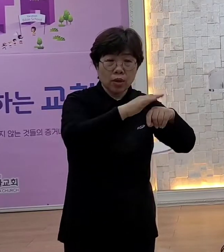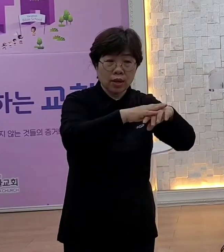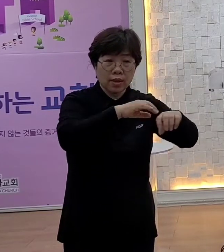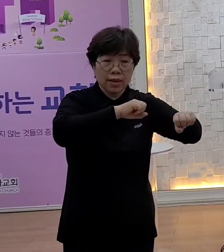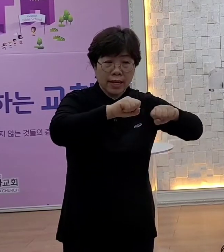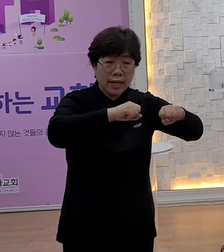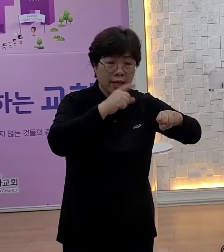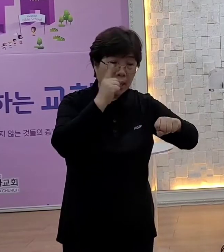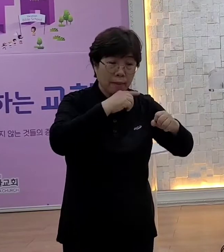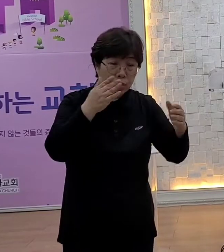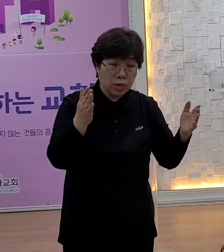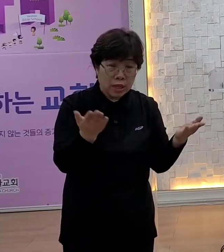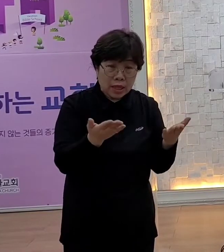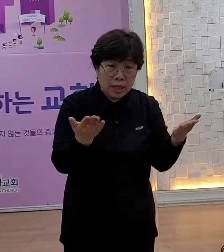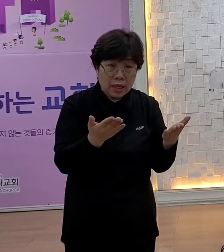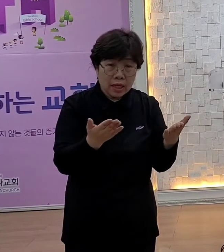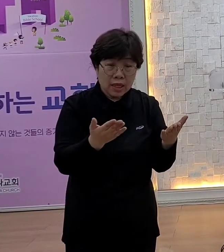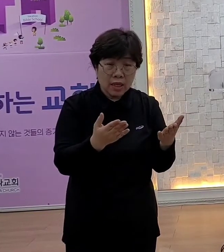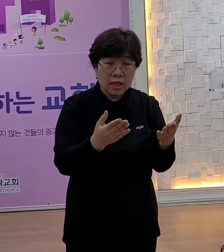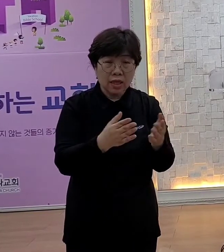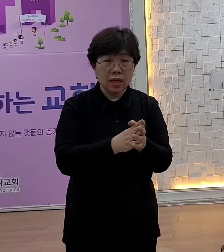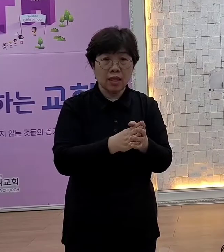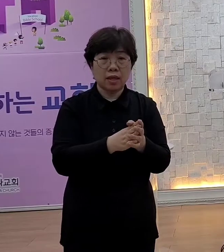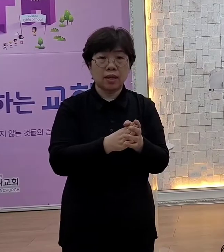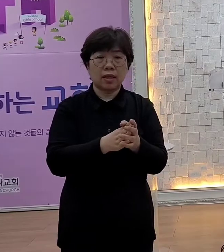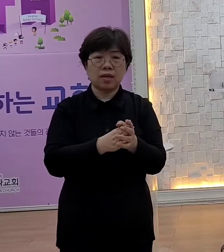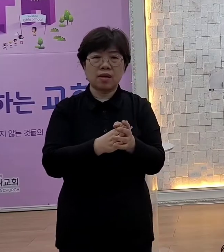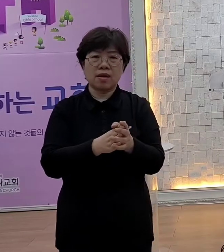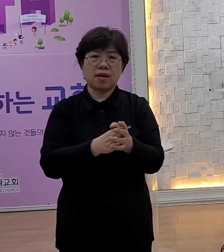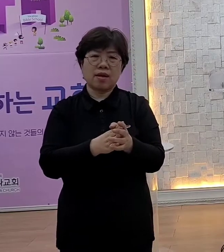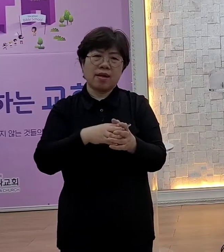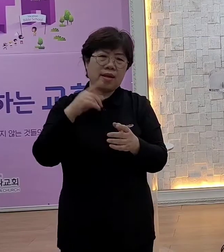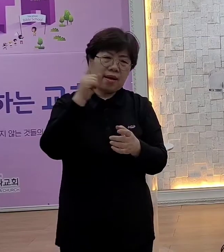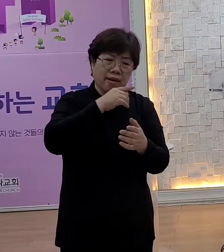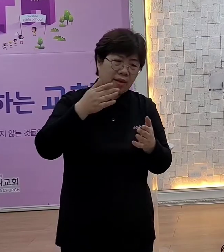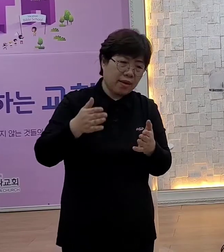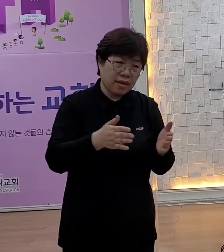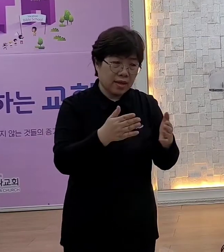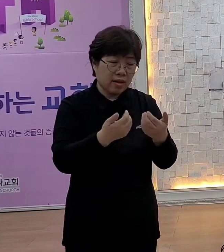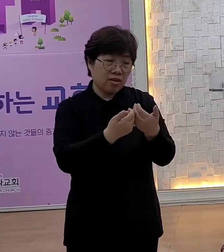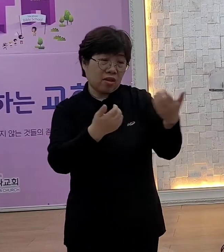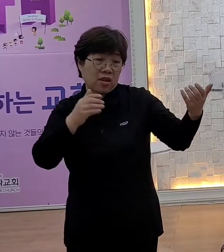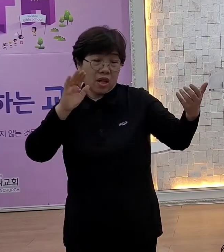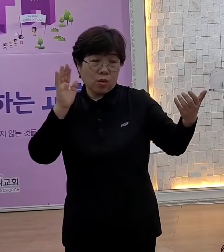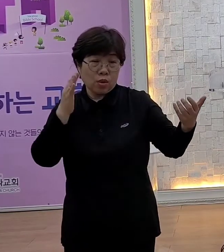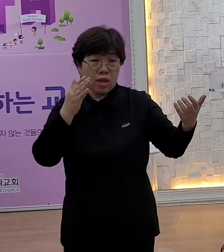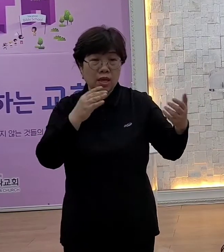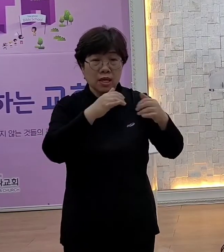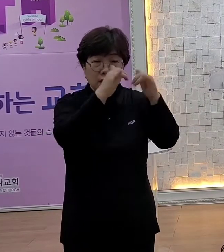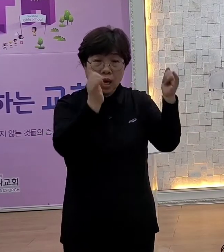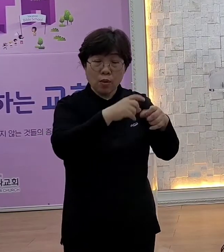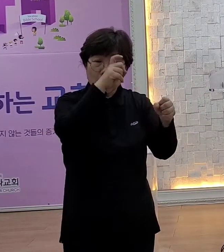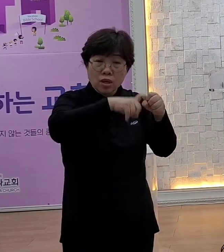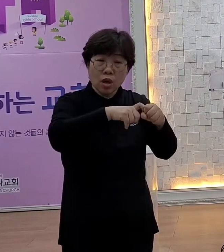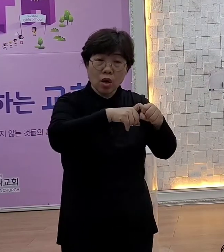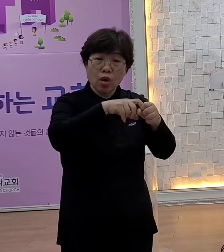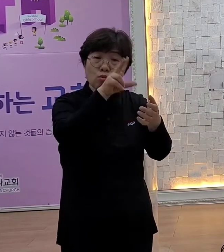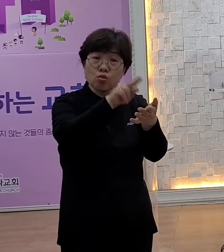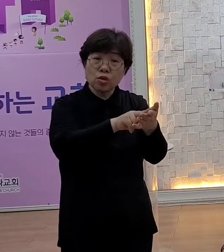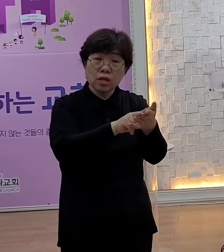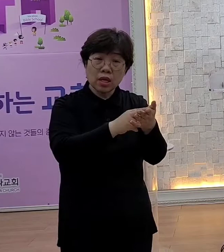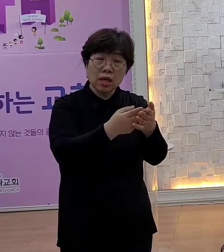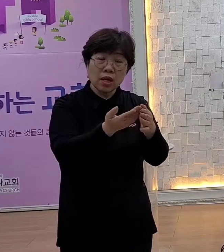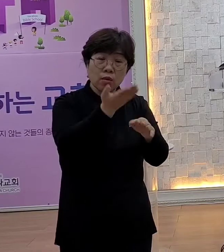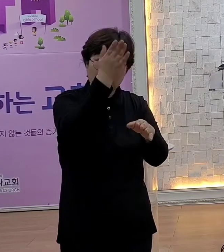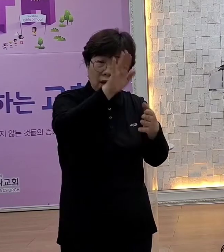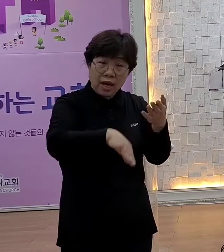악한 일들과 그 강포에서 우리가 떠나야 한다라는 이 사회적 문제, 이런 위아래